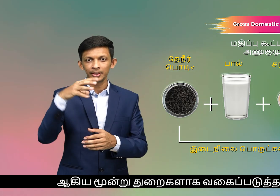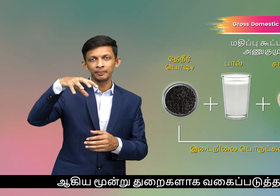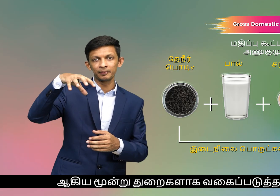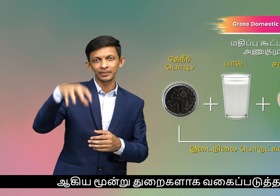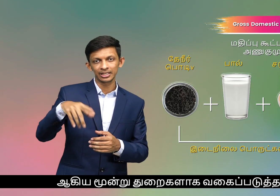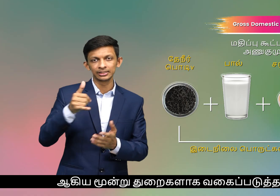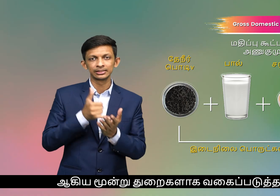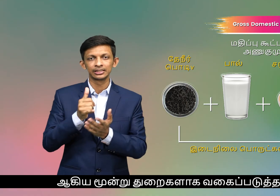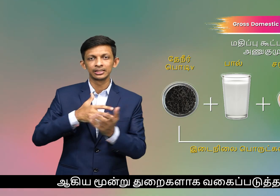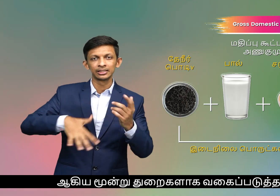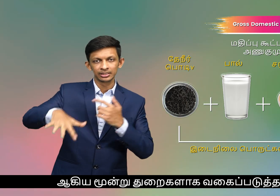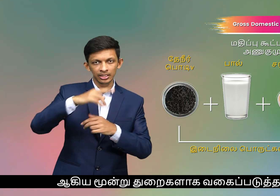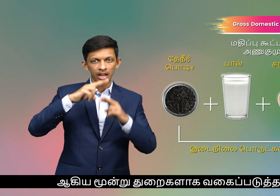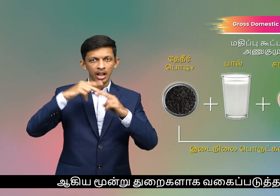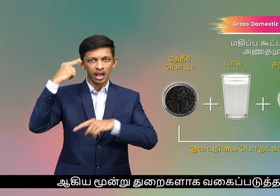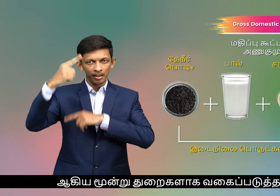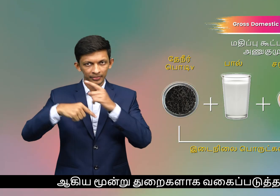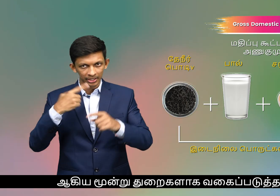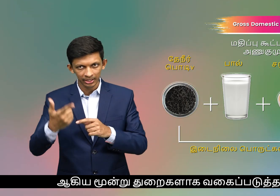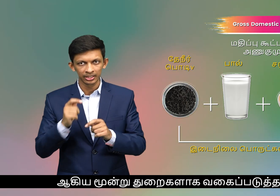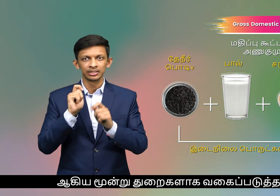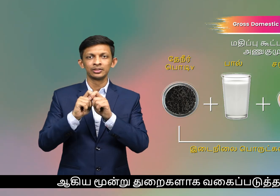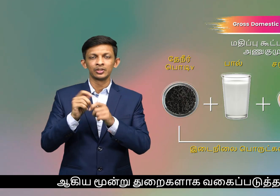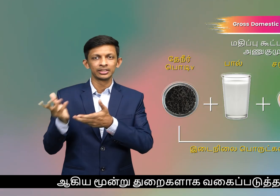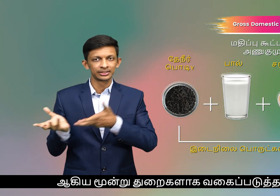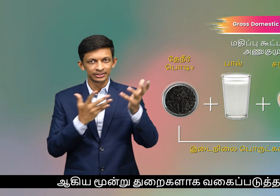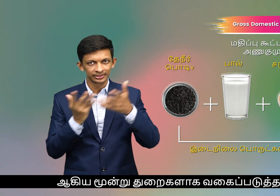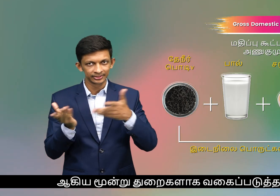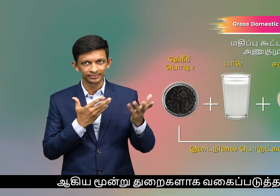ஆகிய 3 துறைகளாக வகைப்படுத்தப்பட்டுள்ளது.